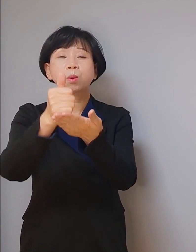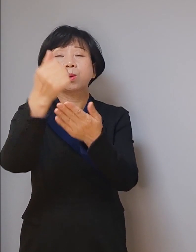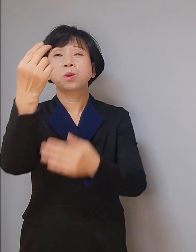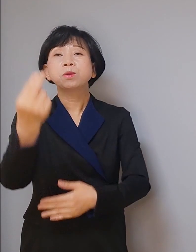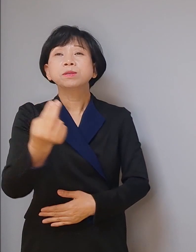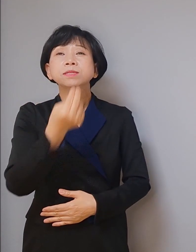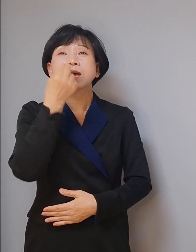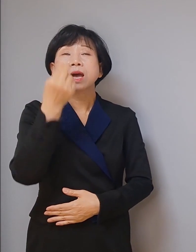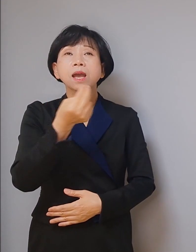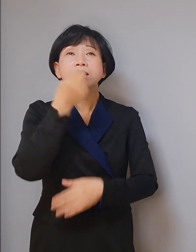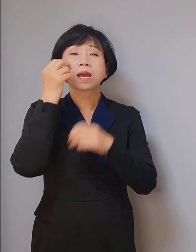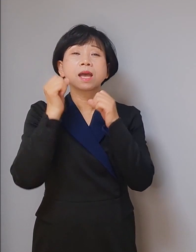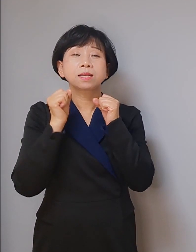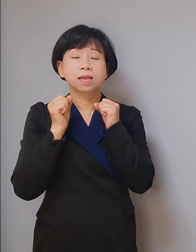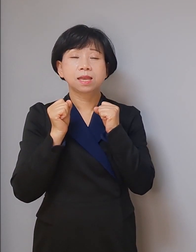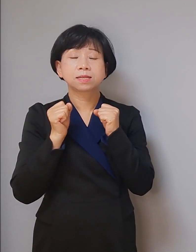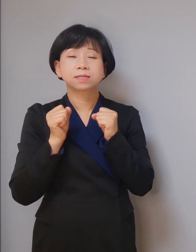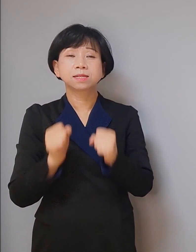그리스도